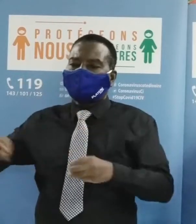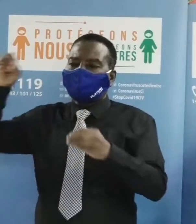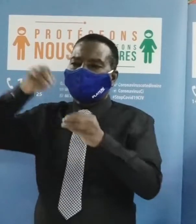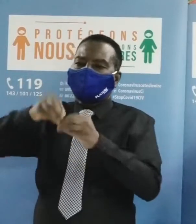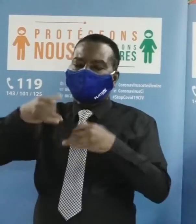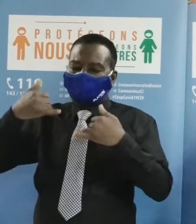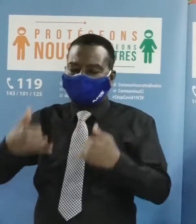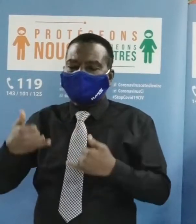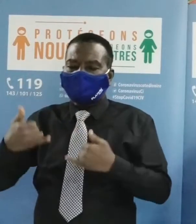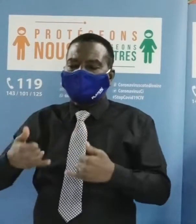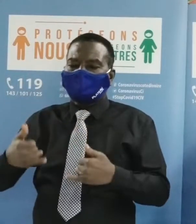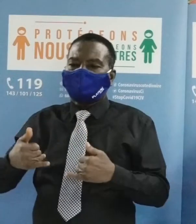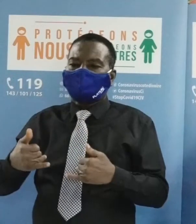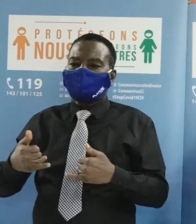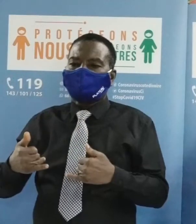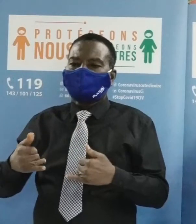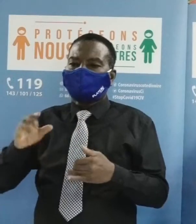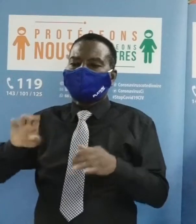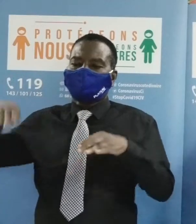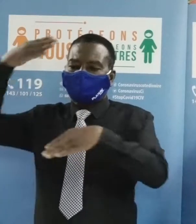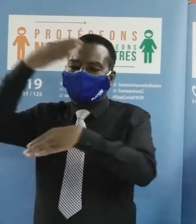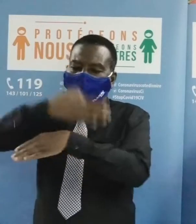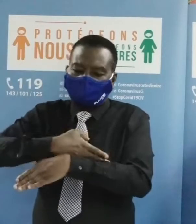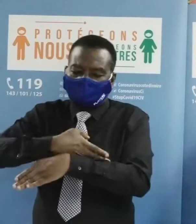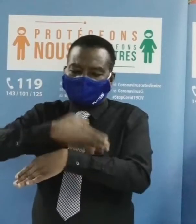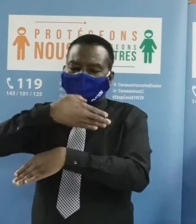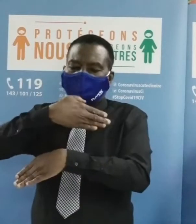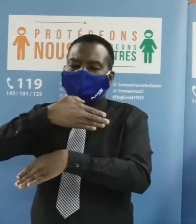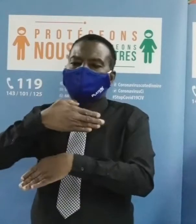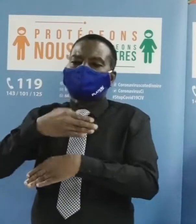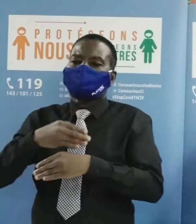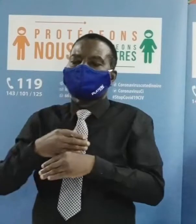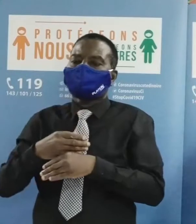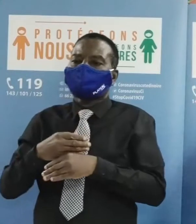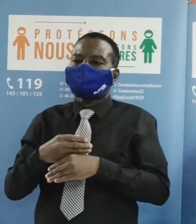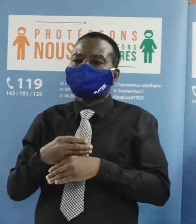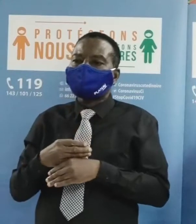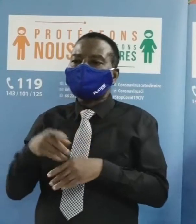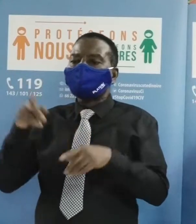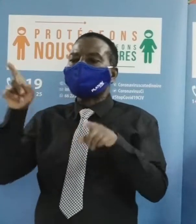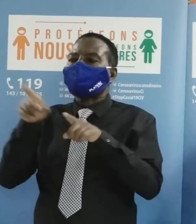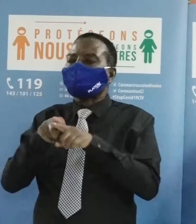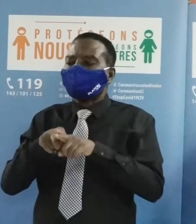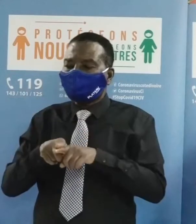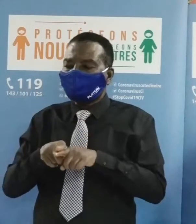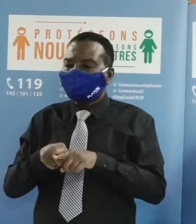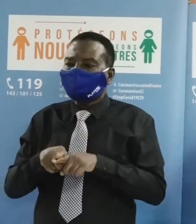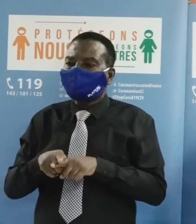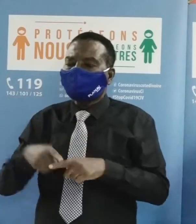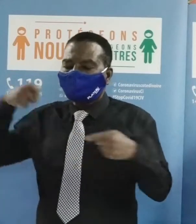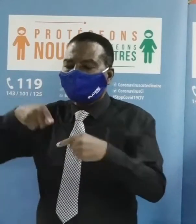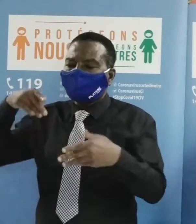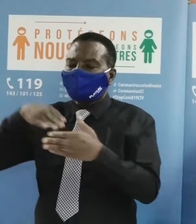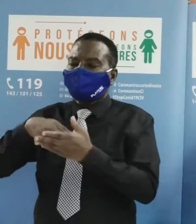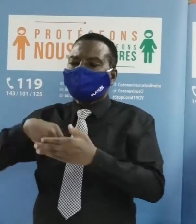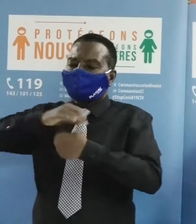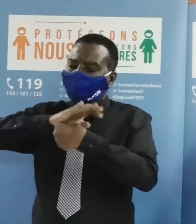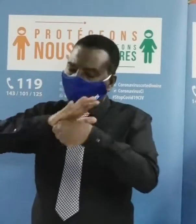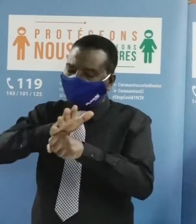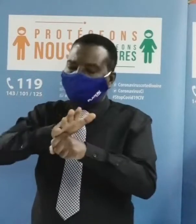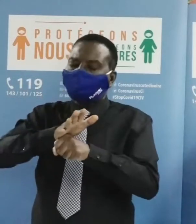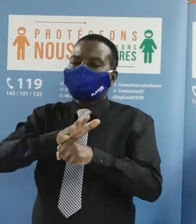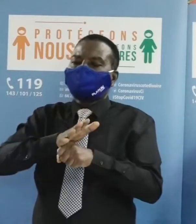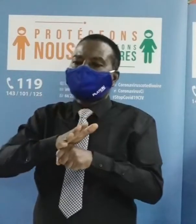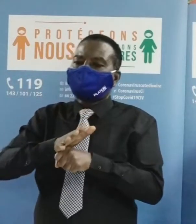actuellement de nos frontières et 6 la lutte contre la conduite 19